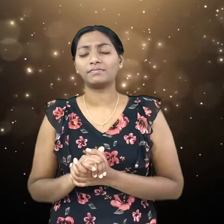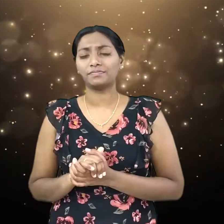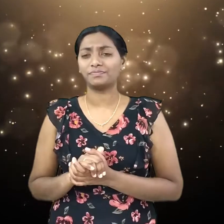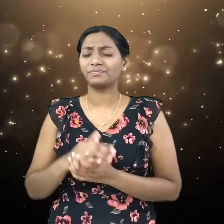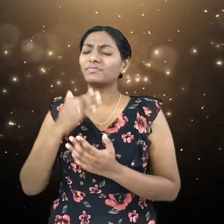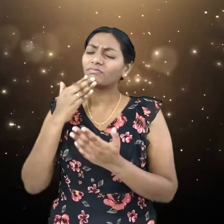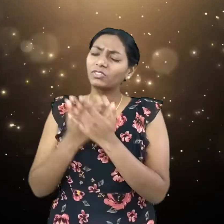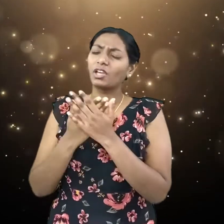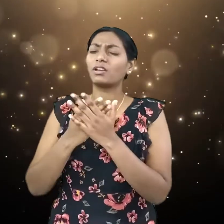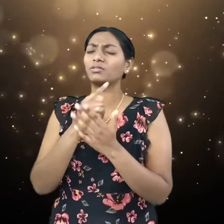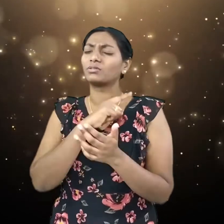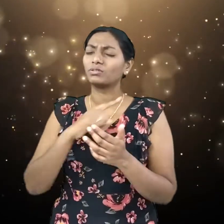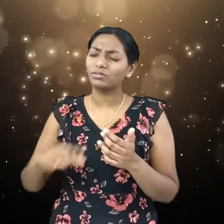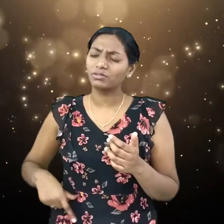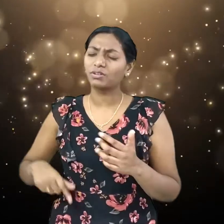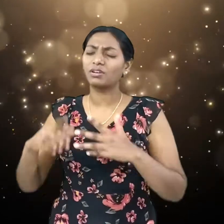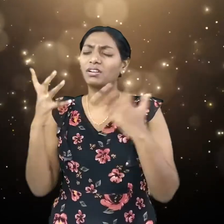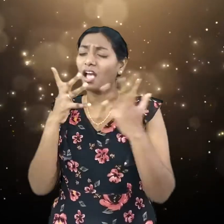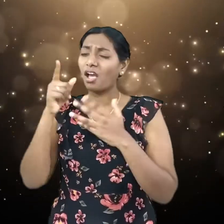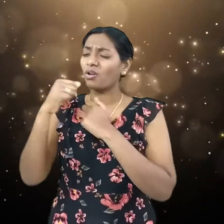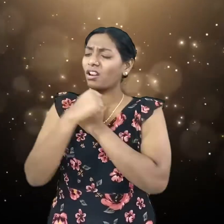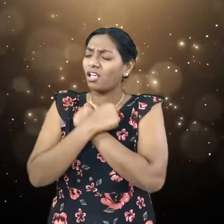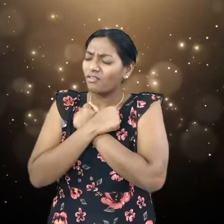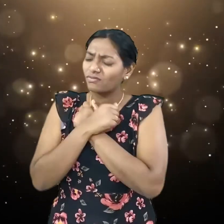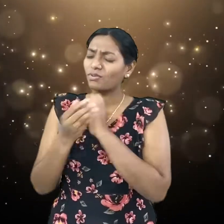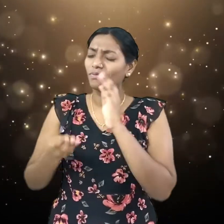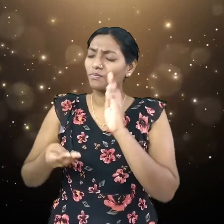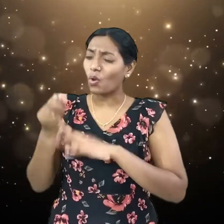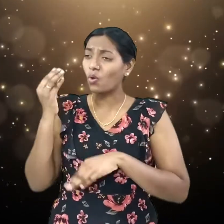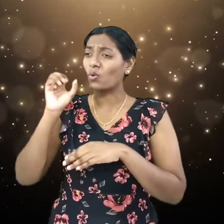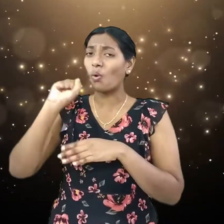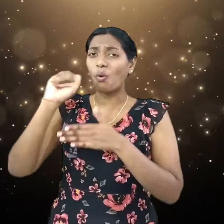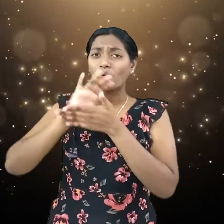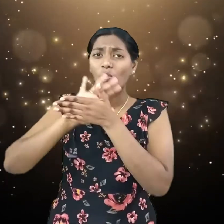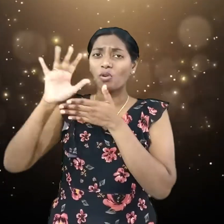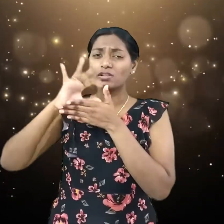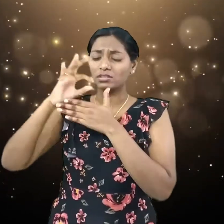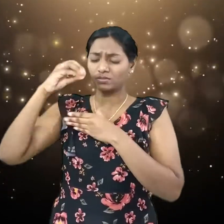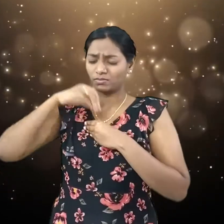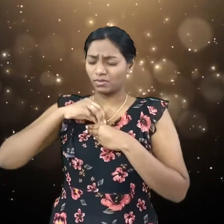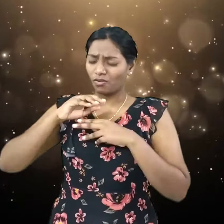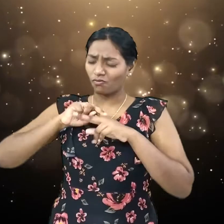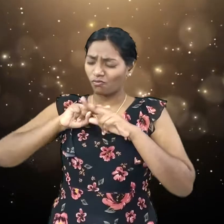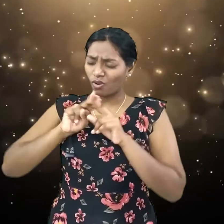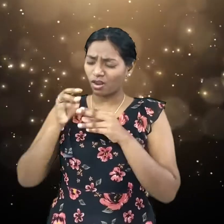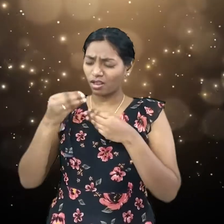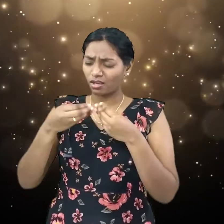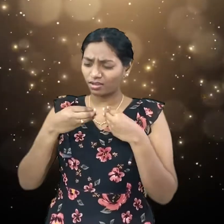हमसे इतना प्रेम करने के लिए, हमें अपनी आत्मा से भरने के लिए